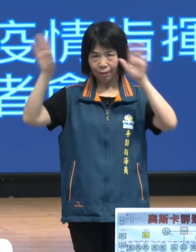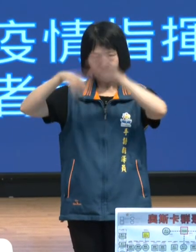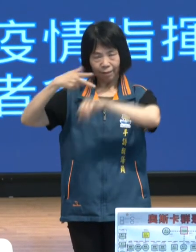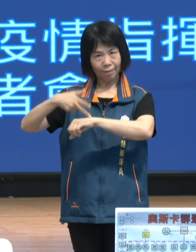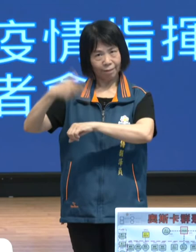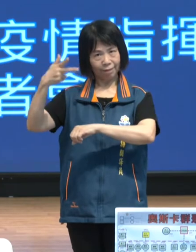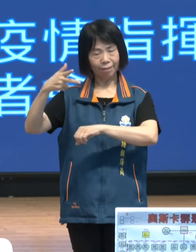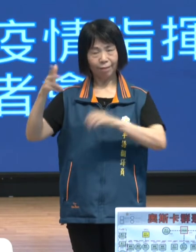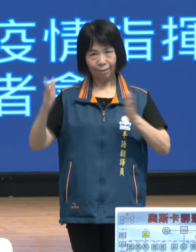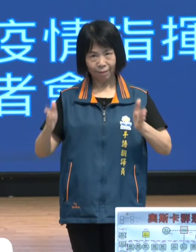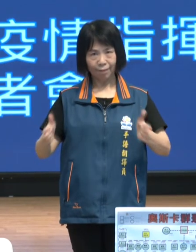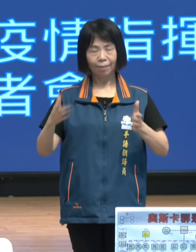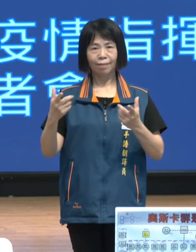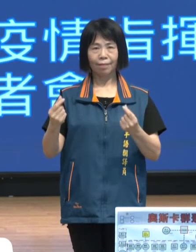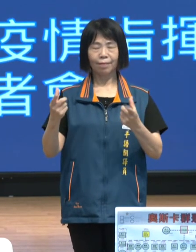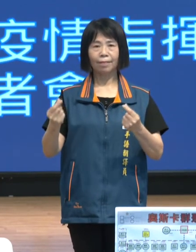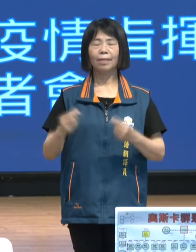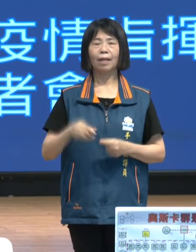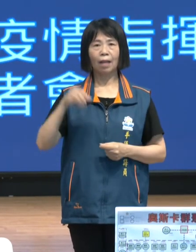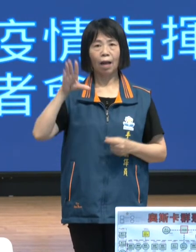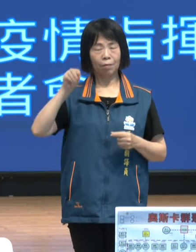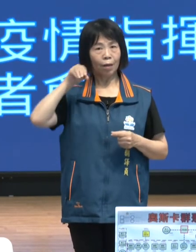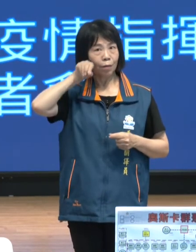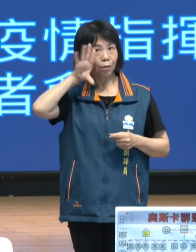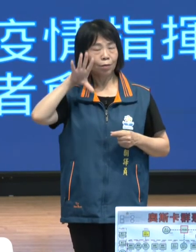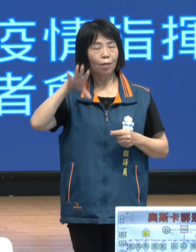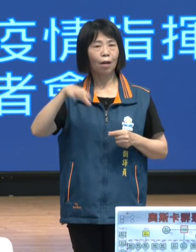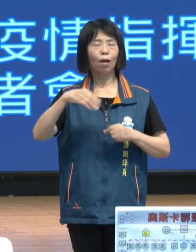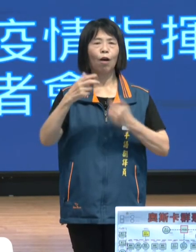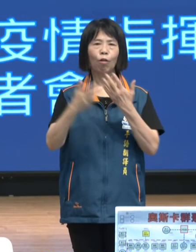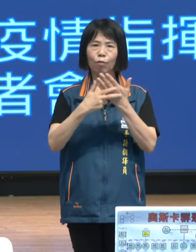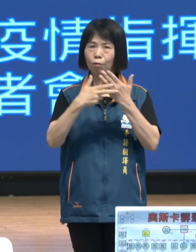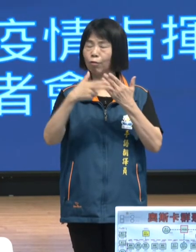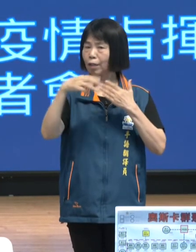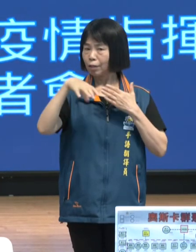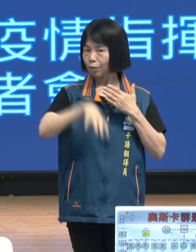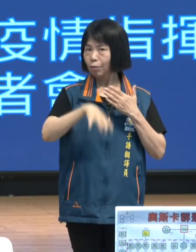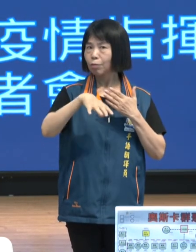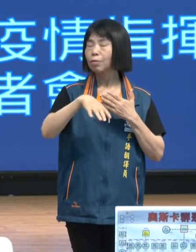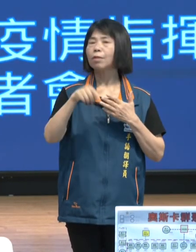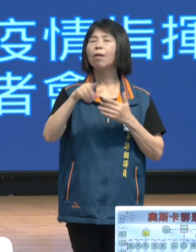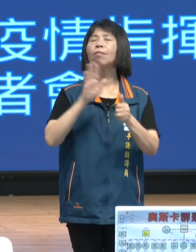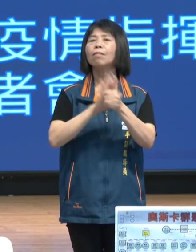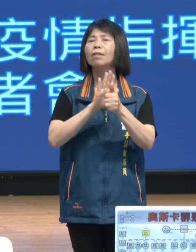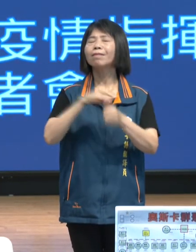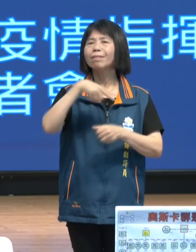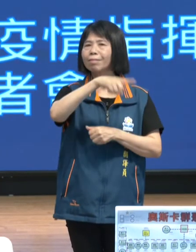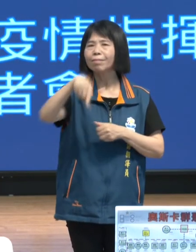晚上7点，也在我们的万荣乡卫生所来为大家服务。